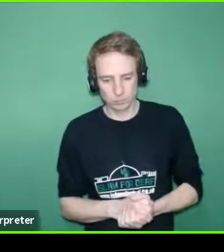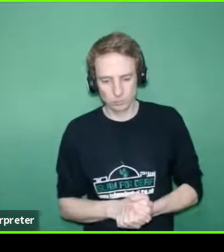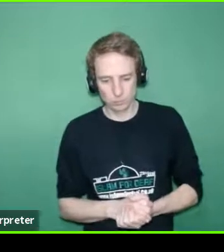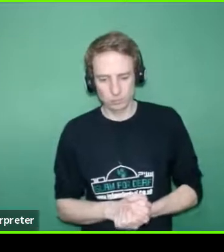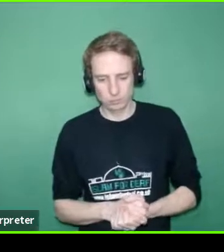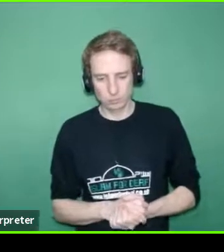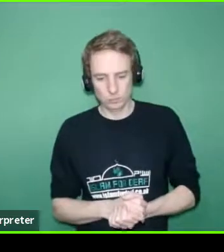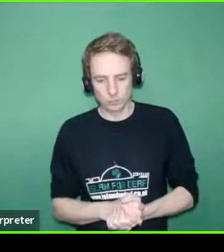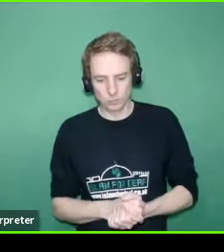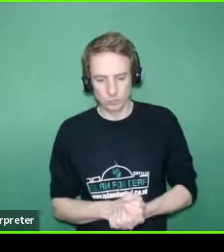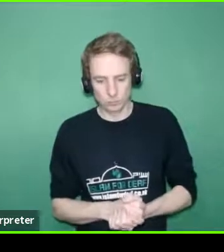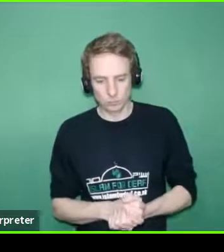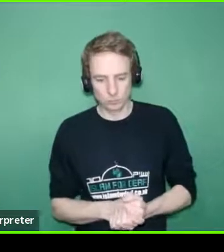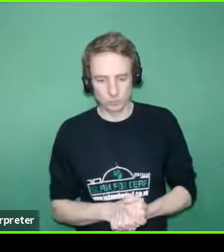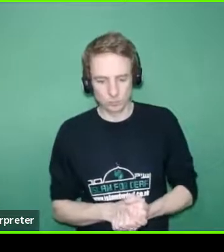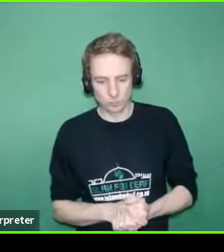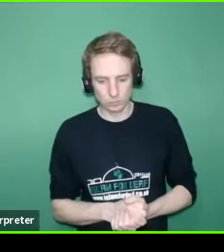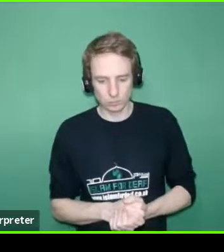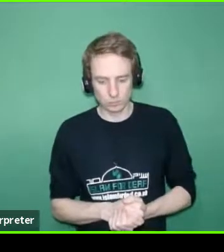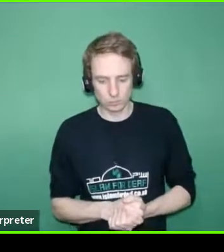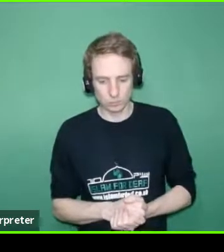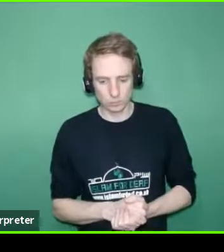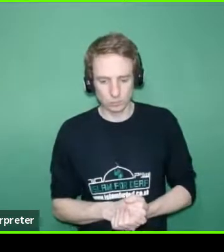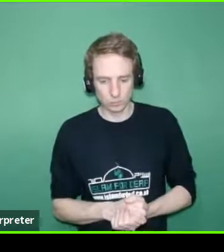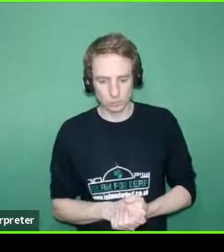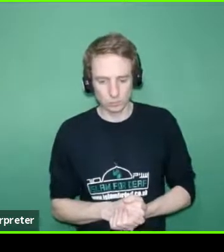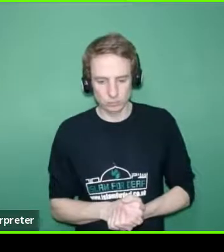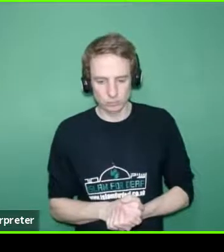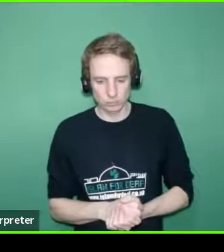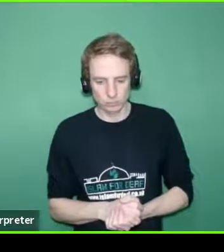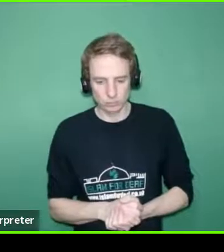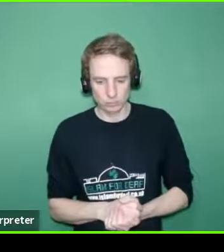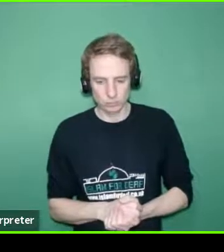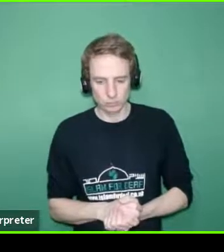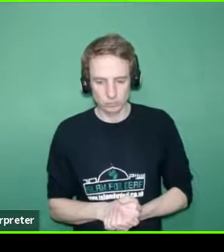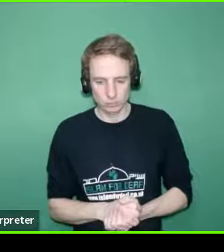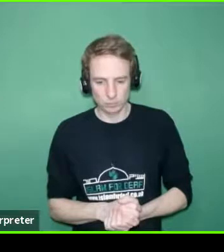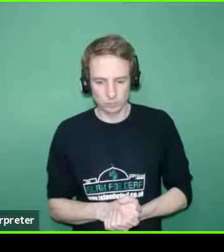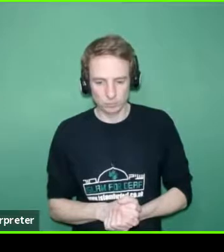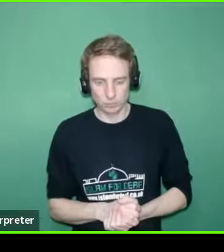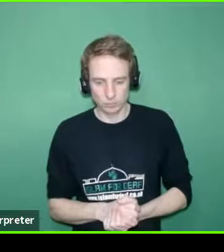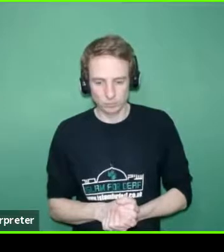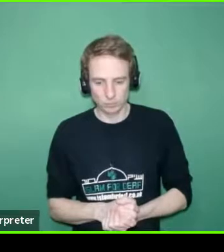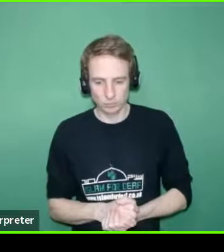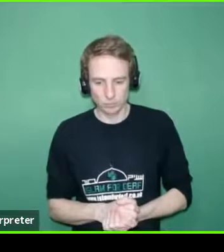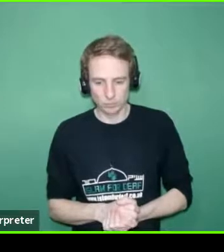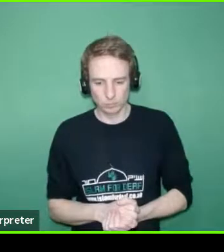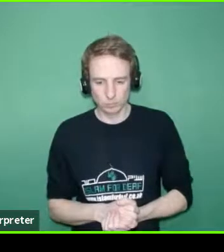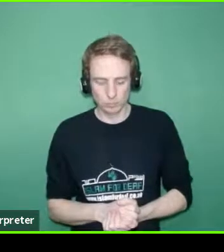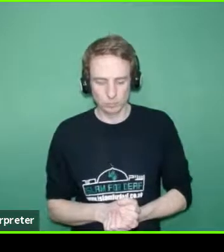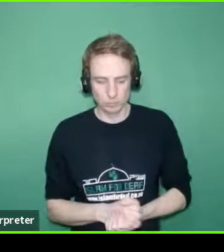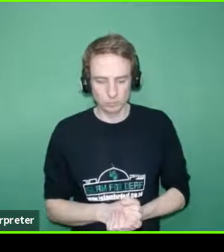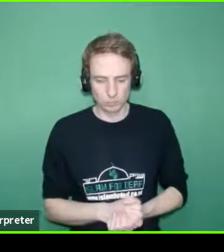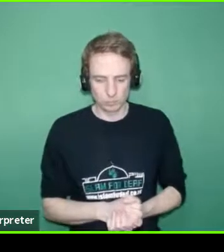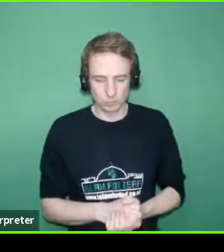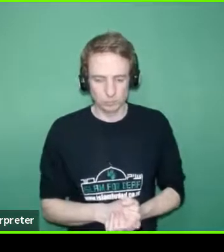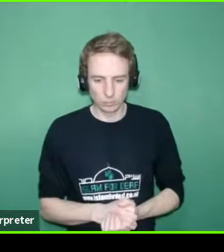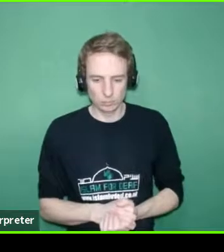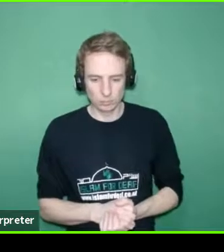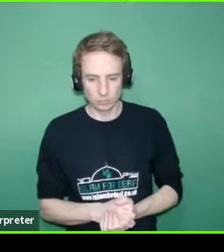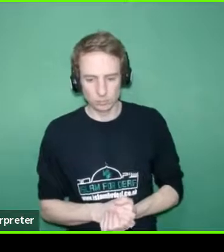وبرسولك الذي أرسلت بدل بنبيك، فضرب النبي صلى الله عليه وسلم على صدره، على صدر البراء،